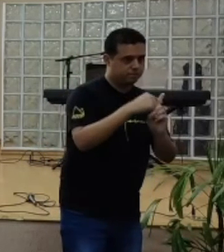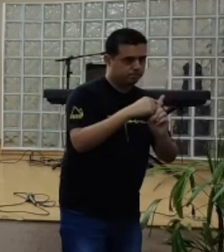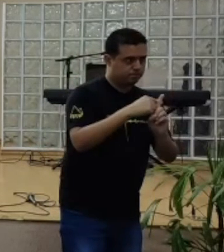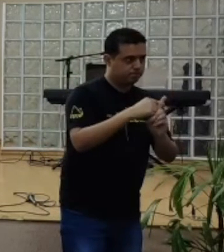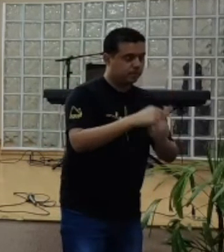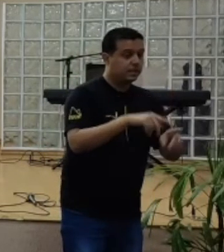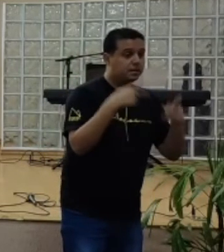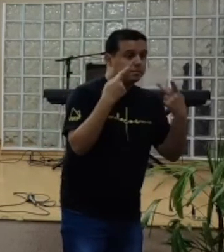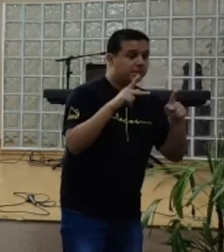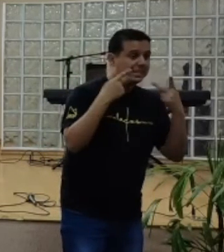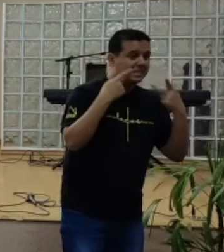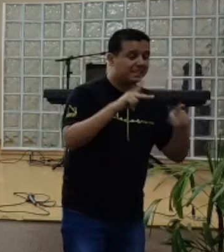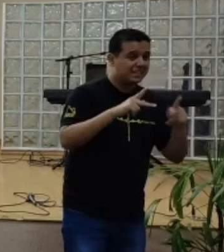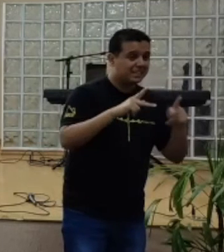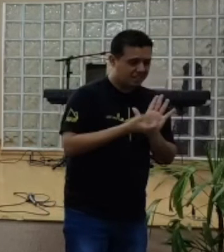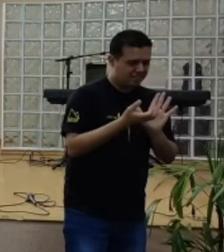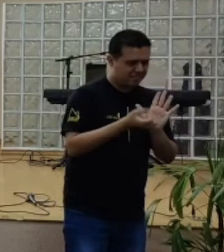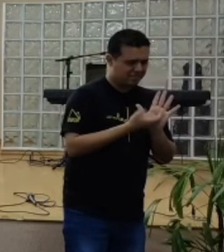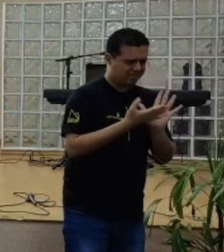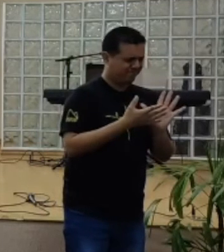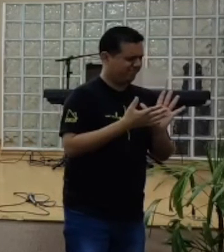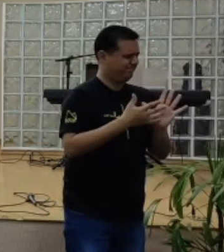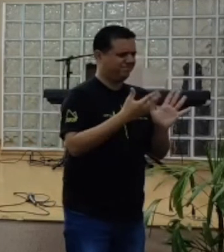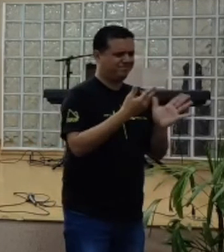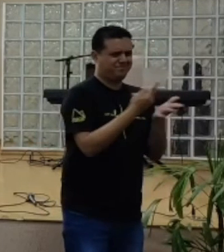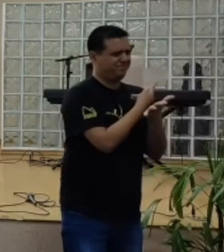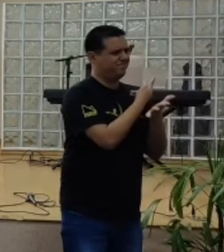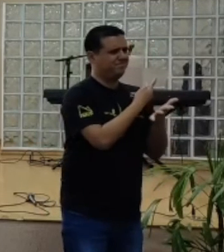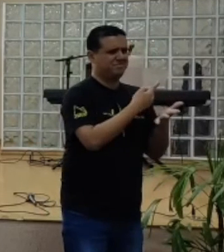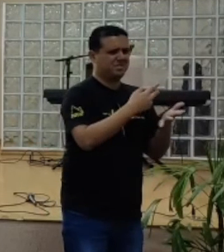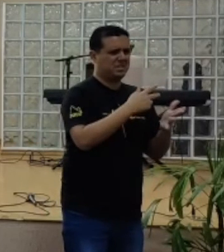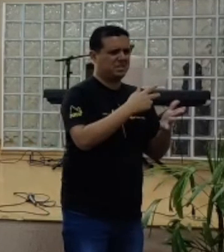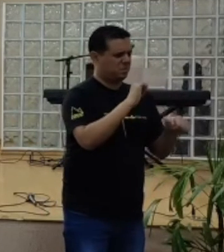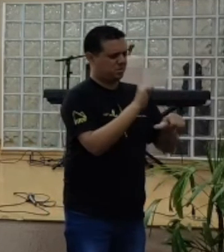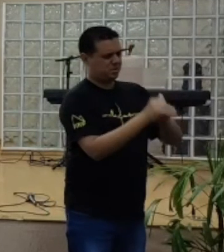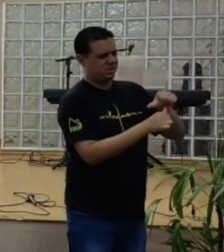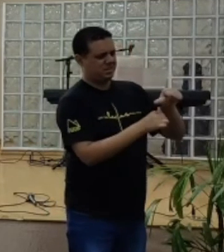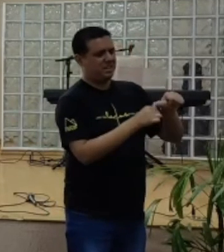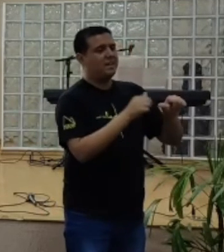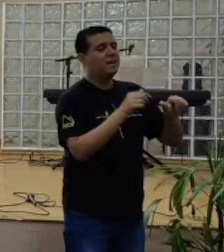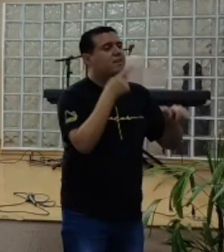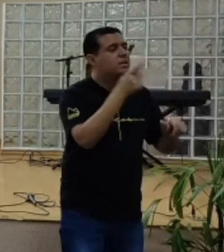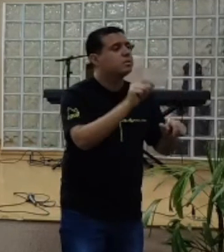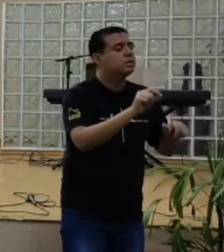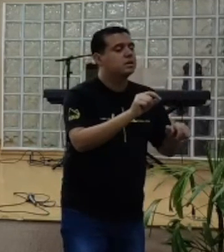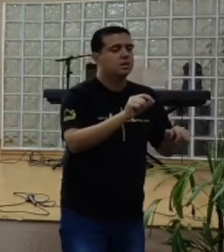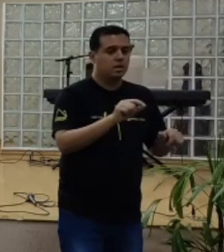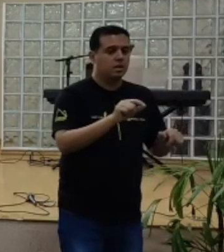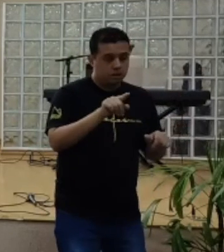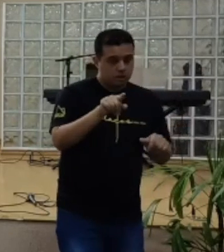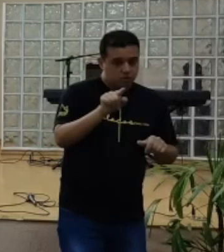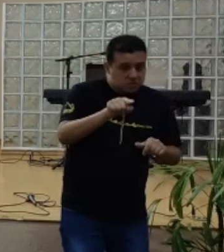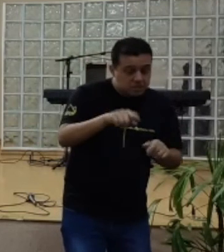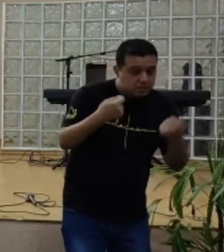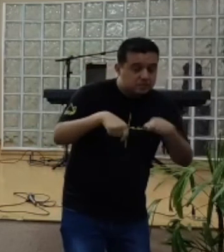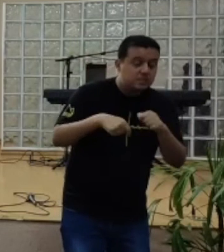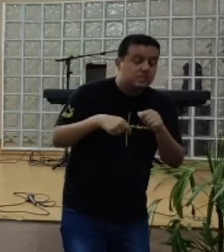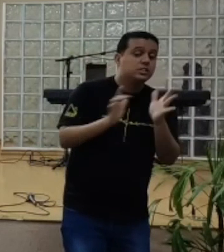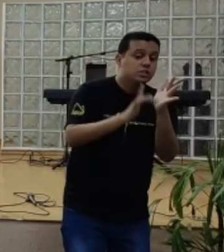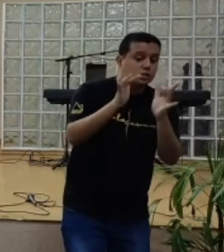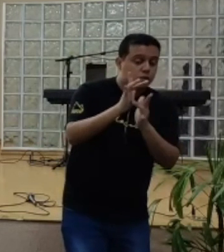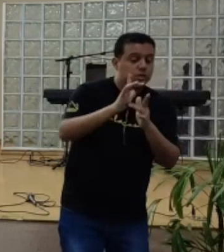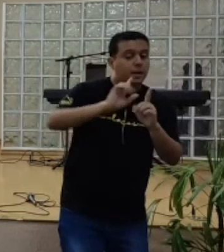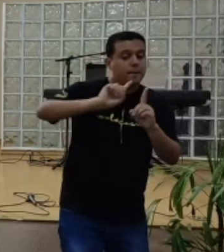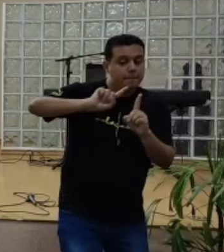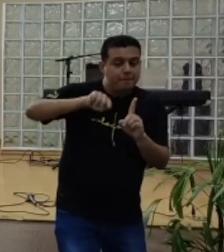pervertido, corrompido, que diz que você precisa de Cristo e um cumprimento de regras para ser salvo,